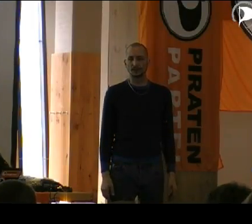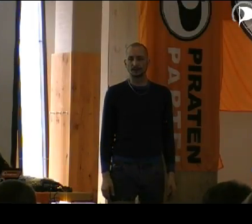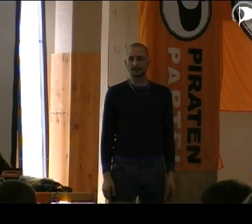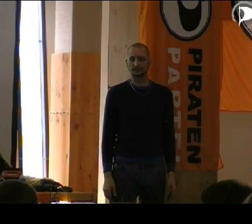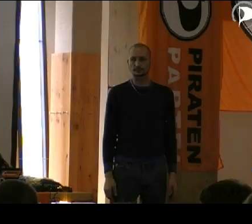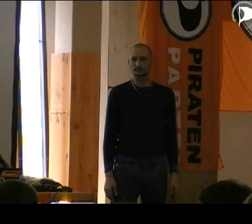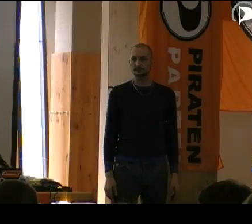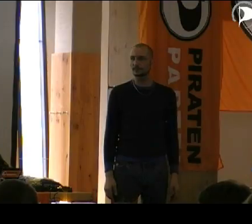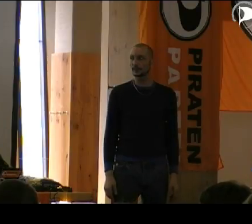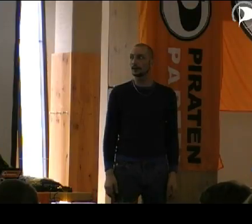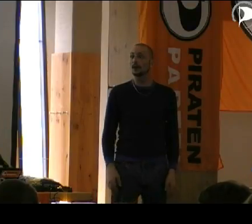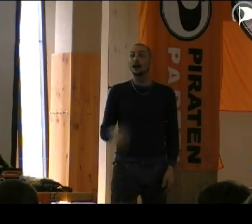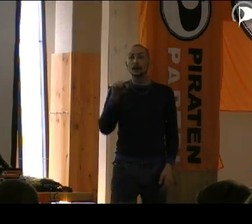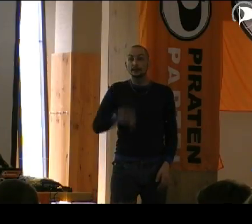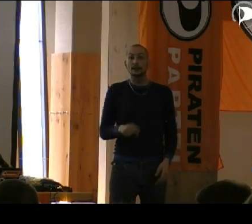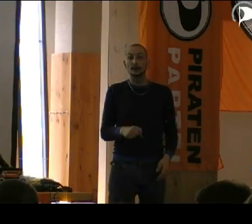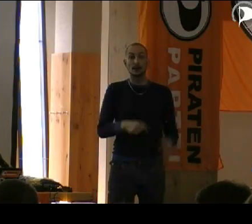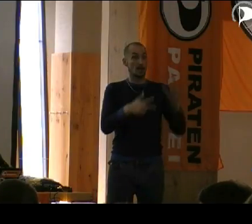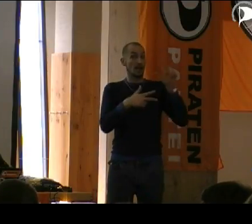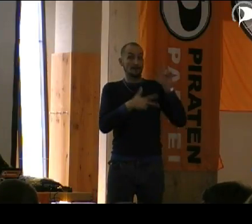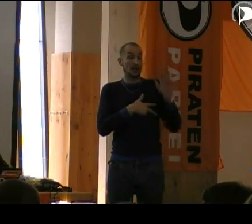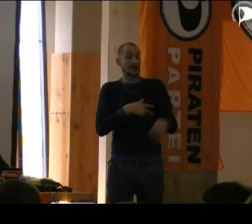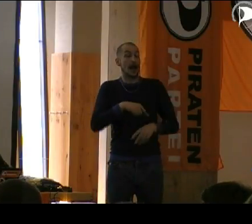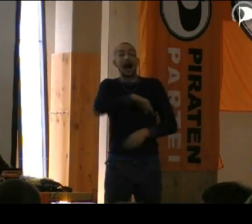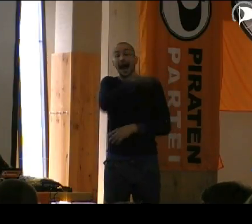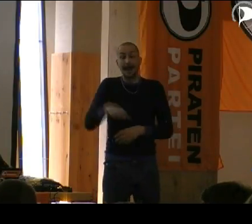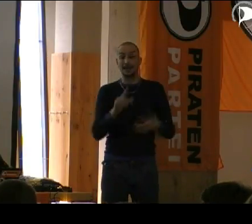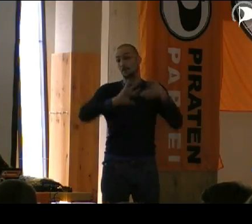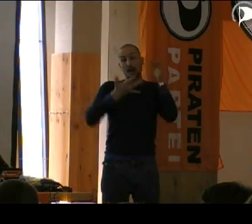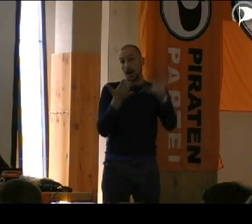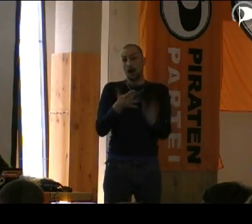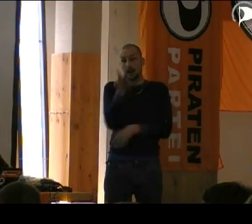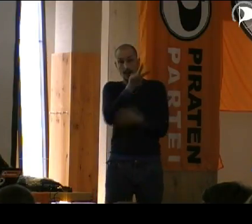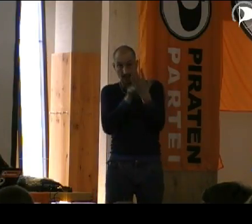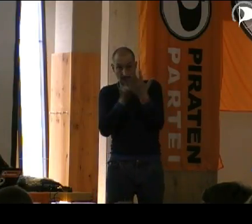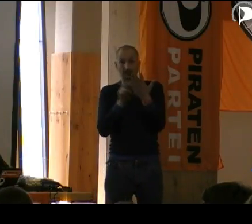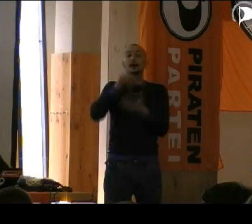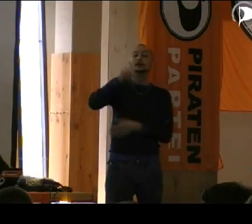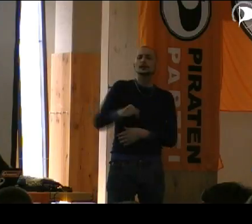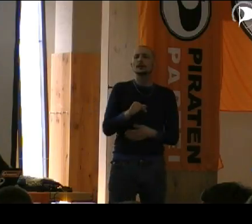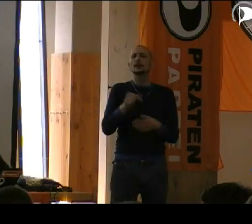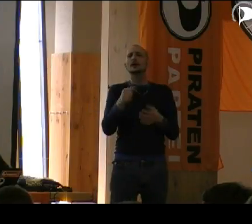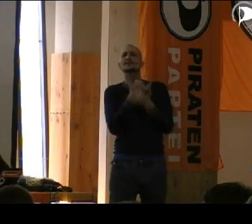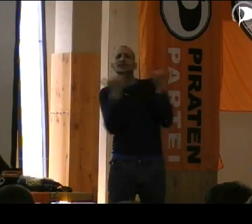ja es wird tatsächlich nicht wenig das wird dann zufällig ausgewähltes nach bestimmten stichwörtern